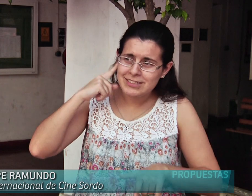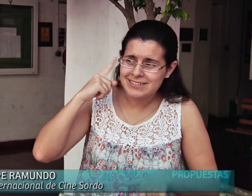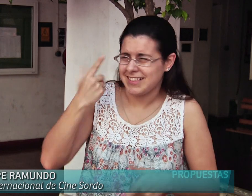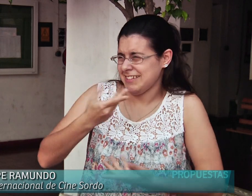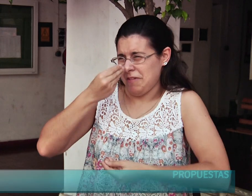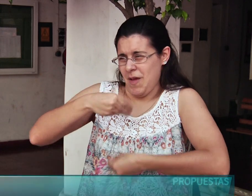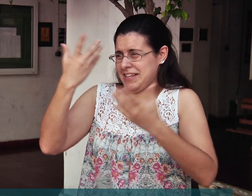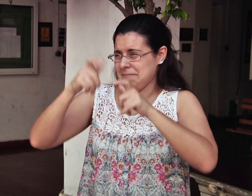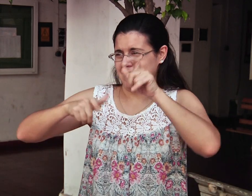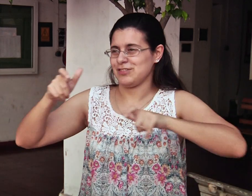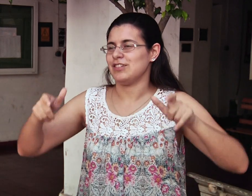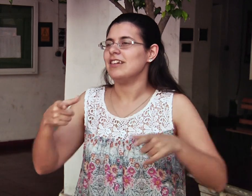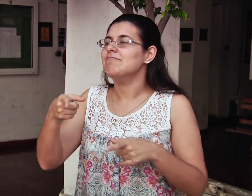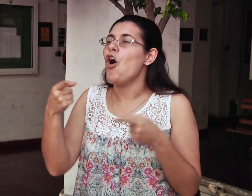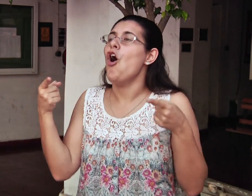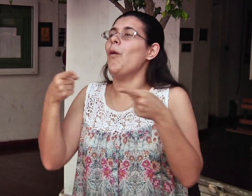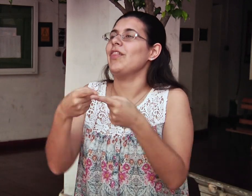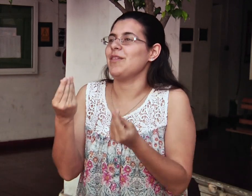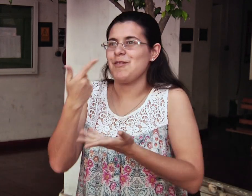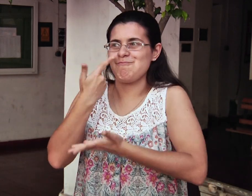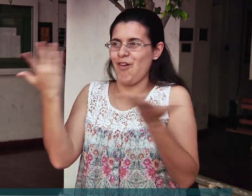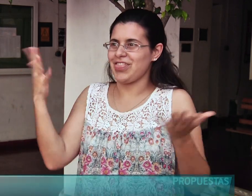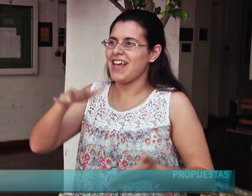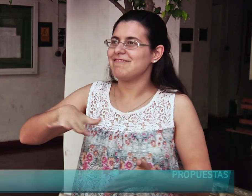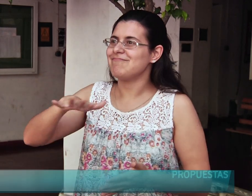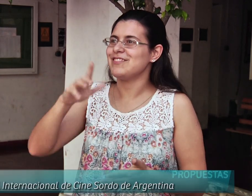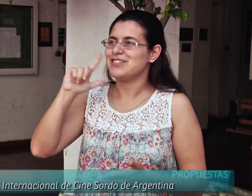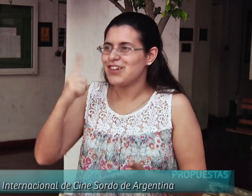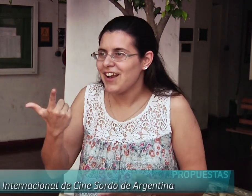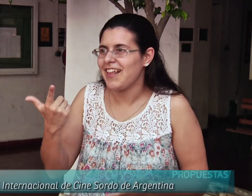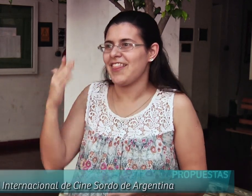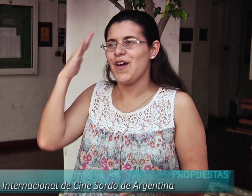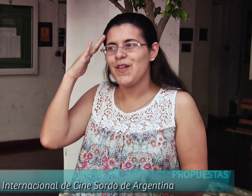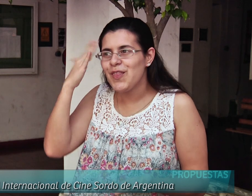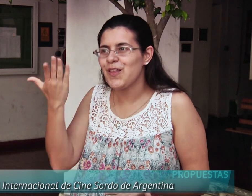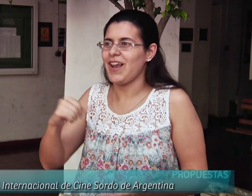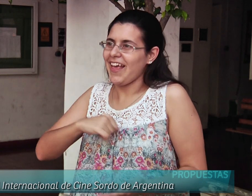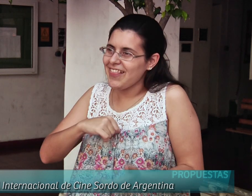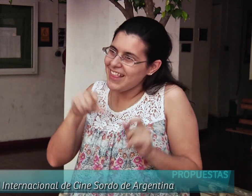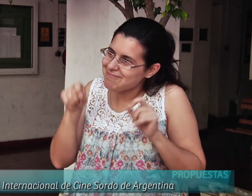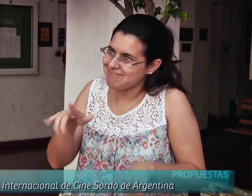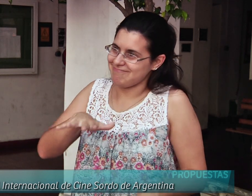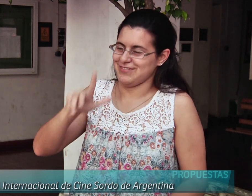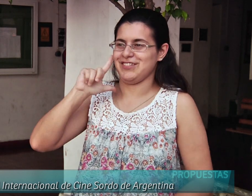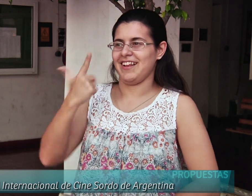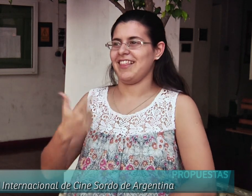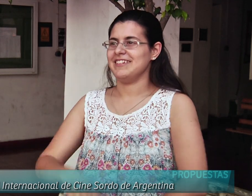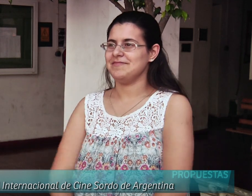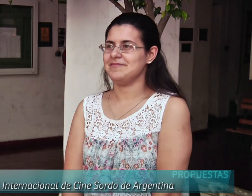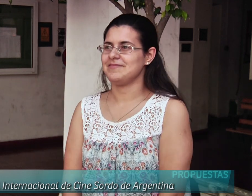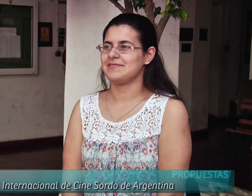sordas personas oyentes distintas personas el objetivo es Mostrar la comunidad sorda la cultura la identidad